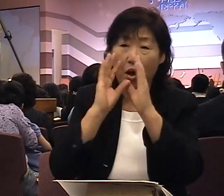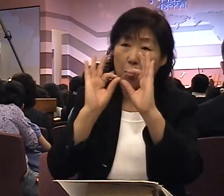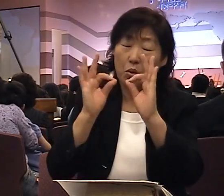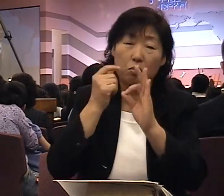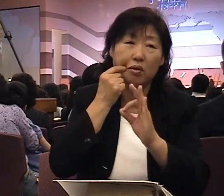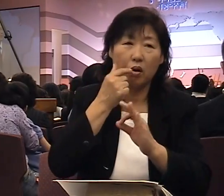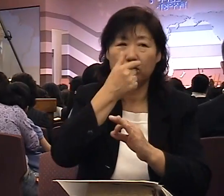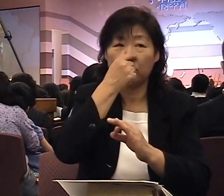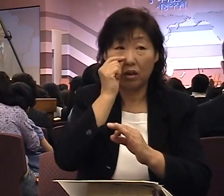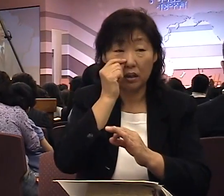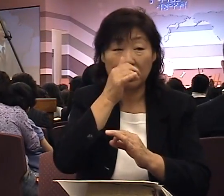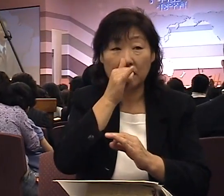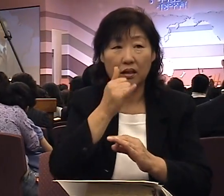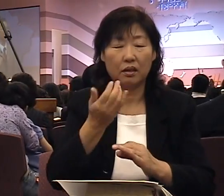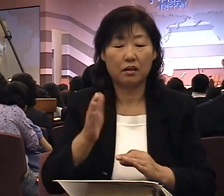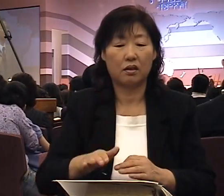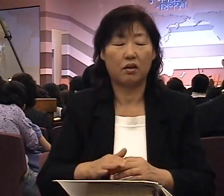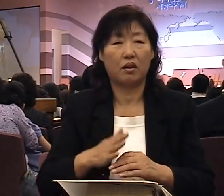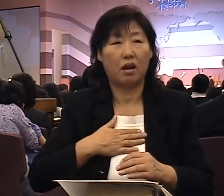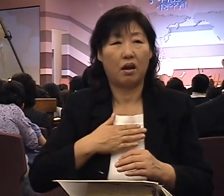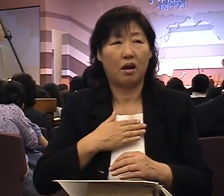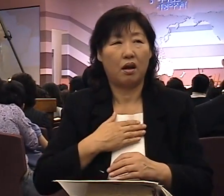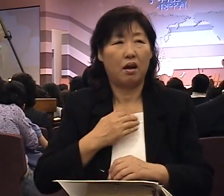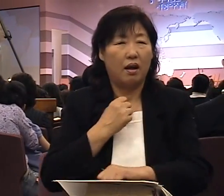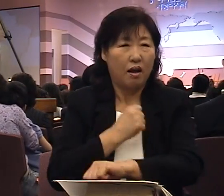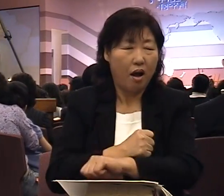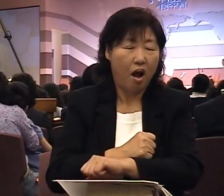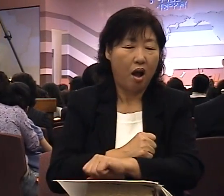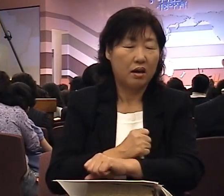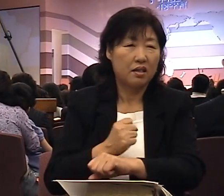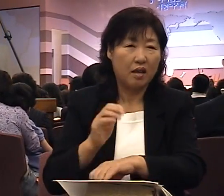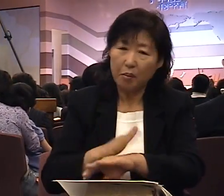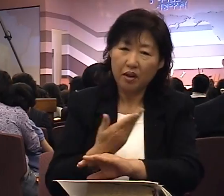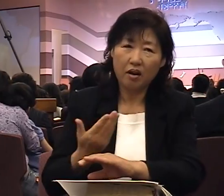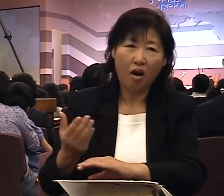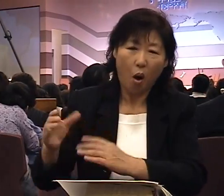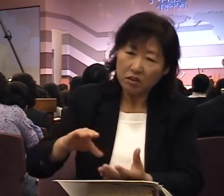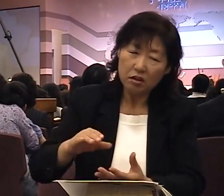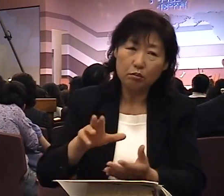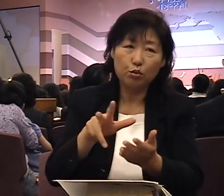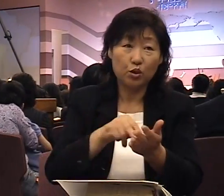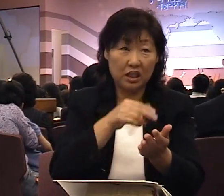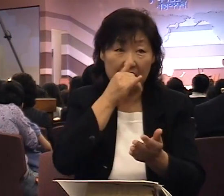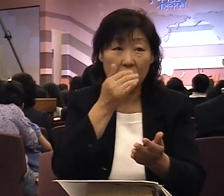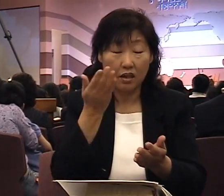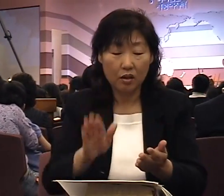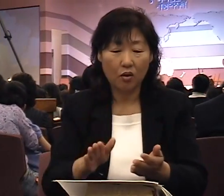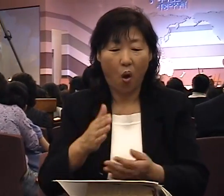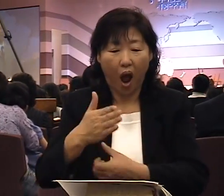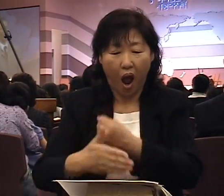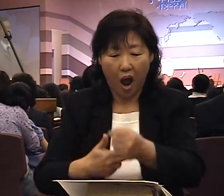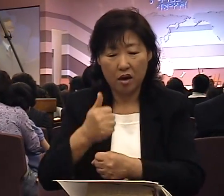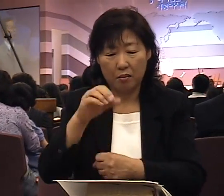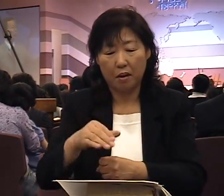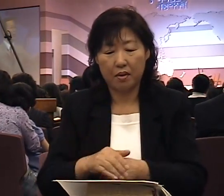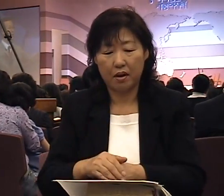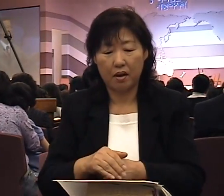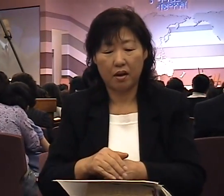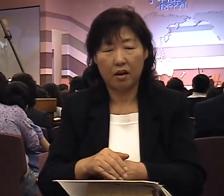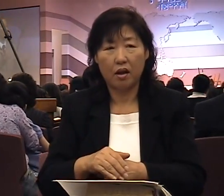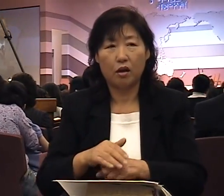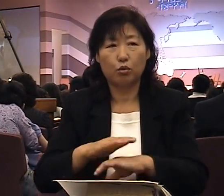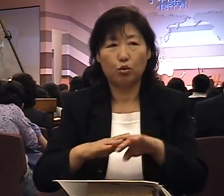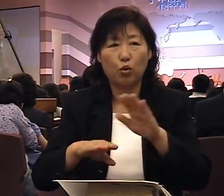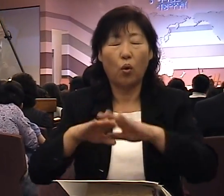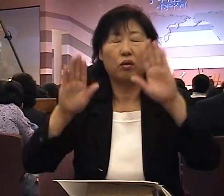부족했어. 내가 저지른 엎지른 그러한 문제이자 우리가 하나님 앞에 나오고 두 손 들고 하나님